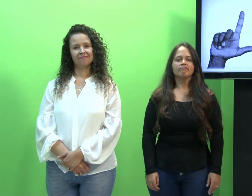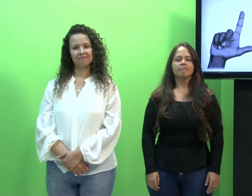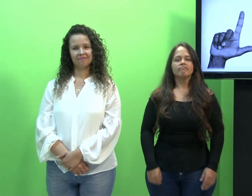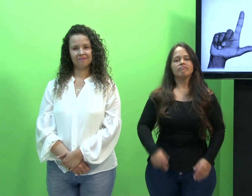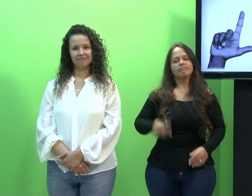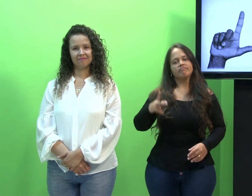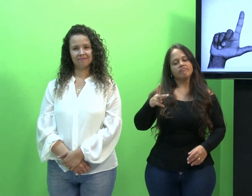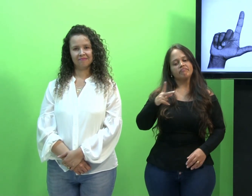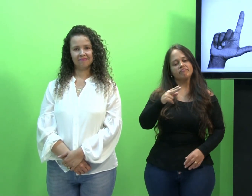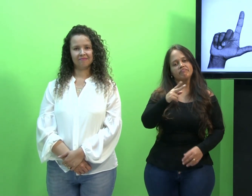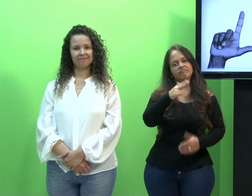cortar,